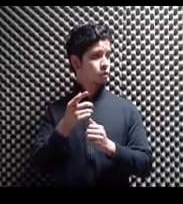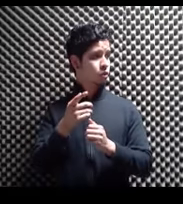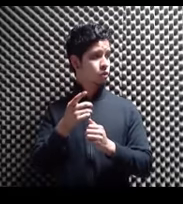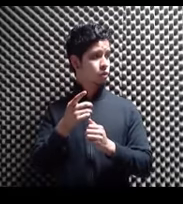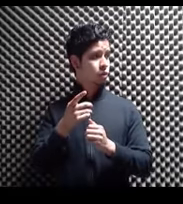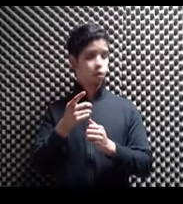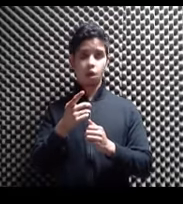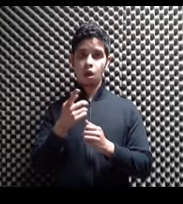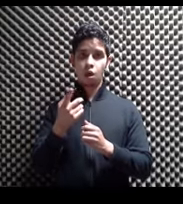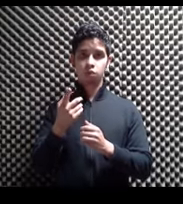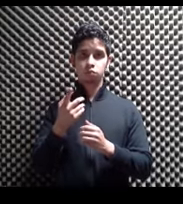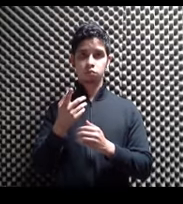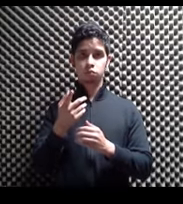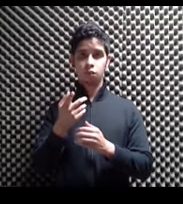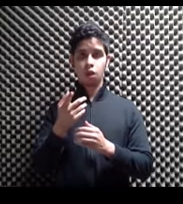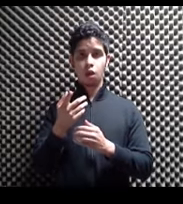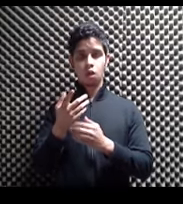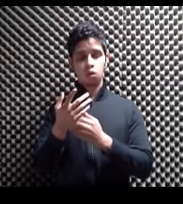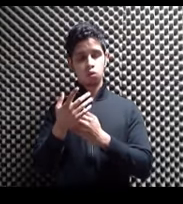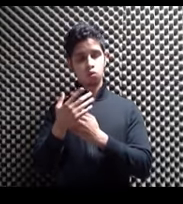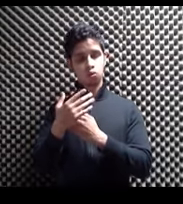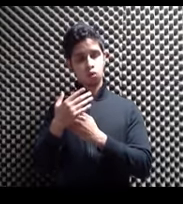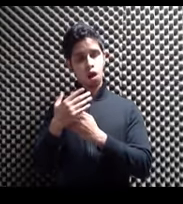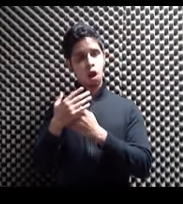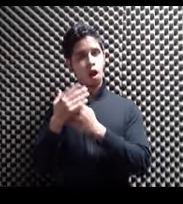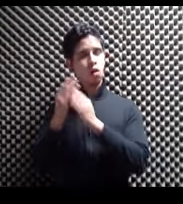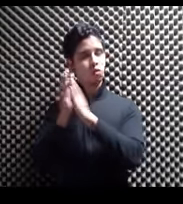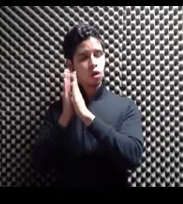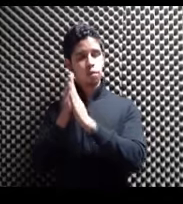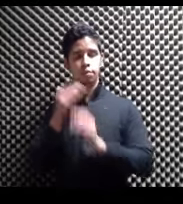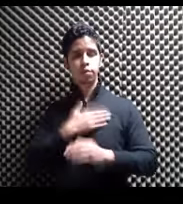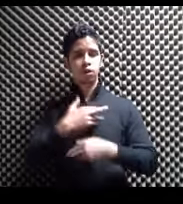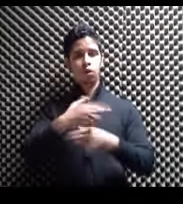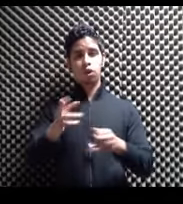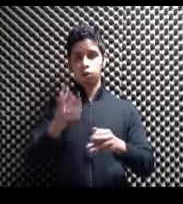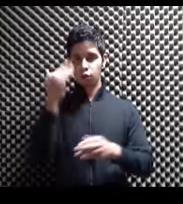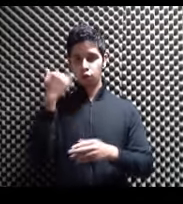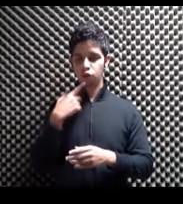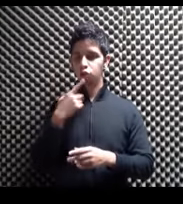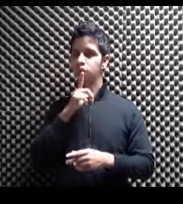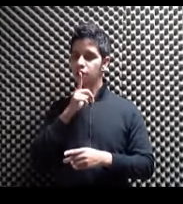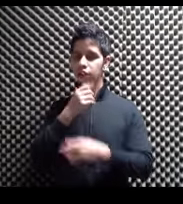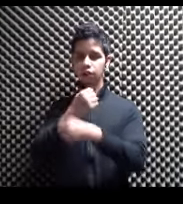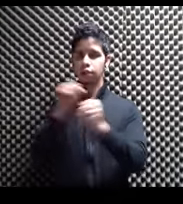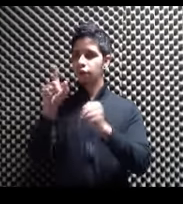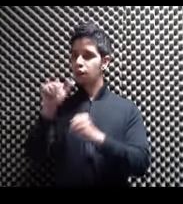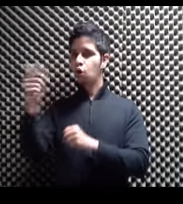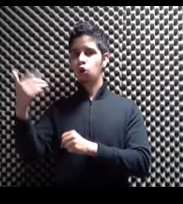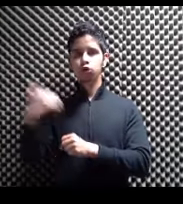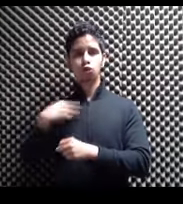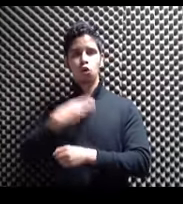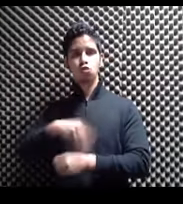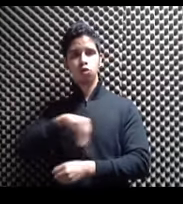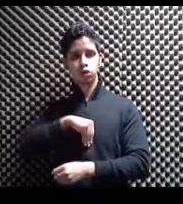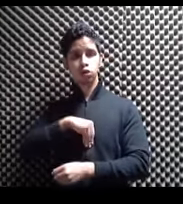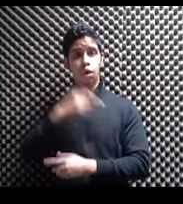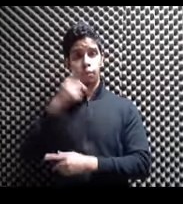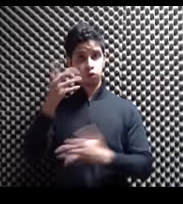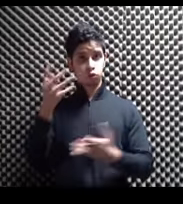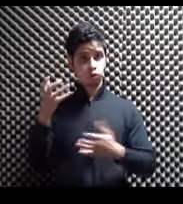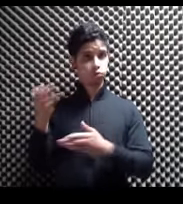dueño. Pero, nada, yo lo que quise traer dentro de lo que es cultura popular, unos animales que han